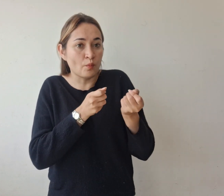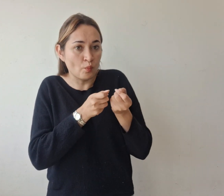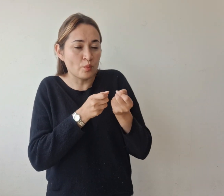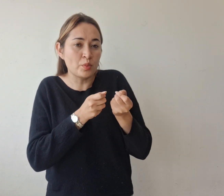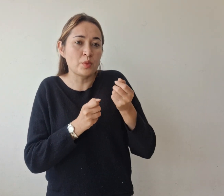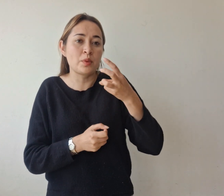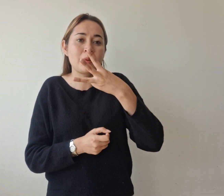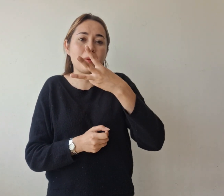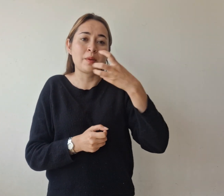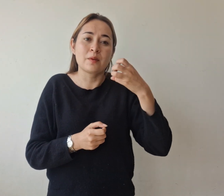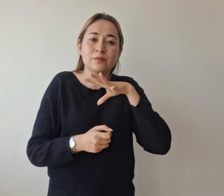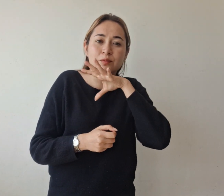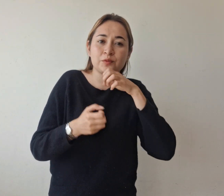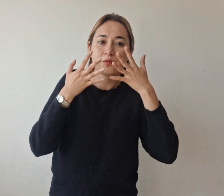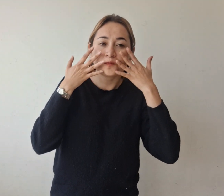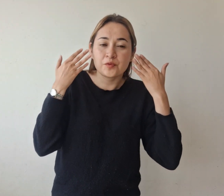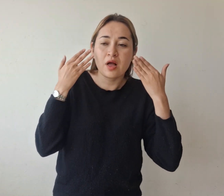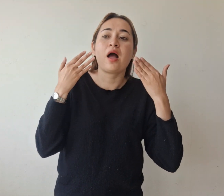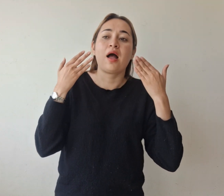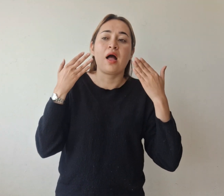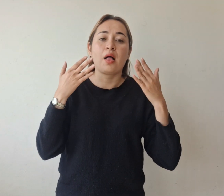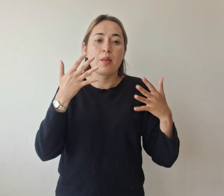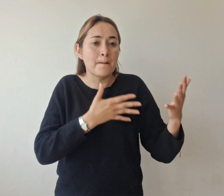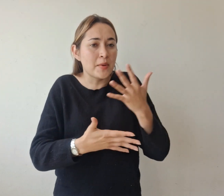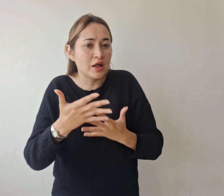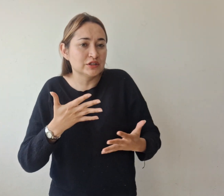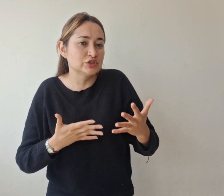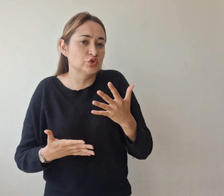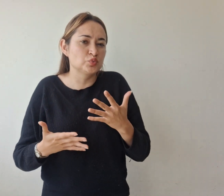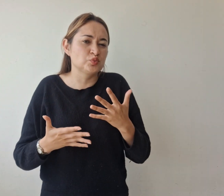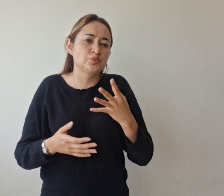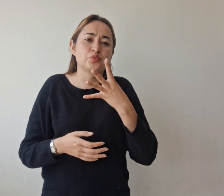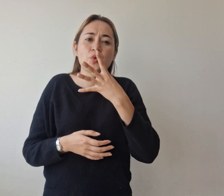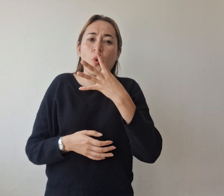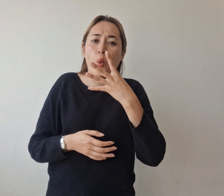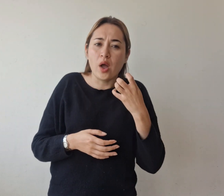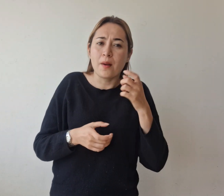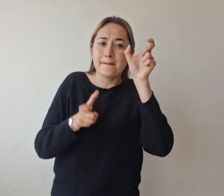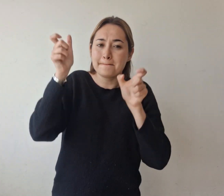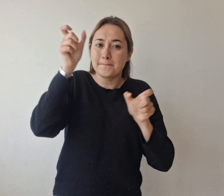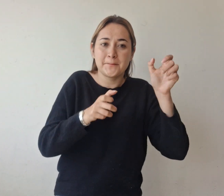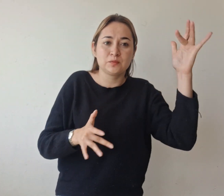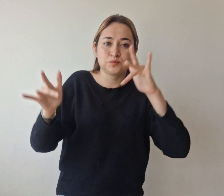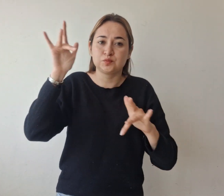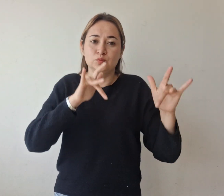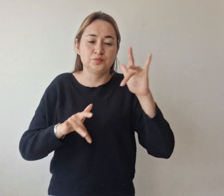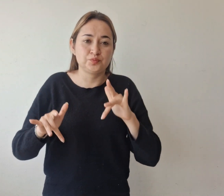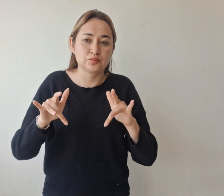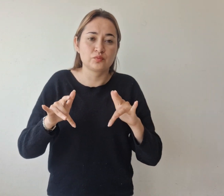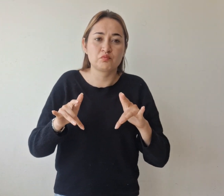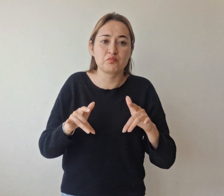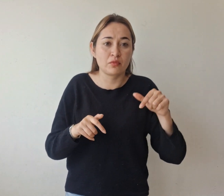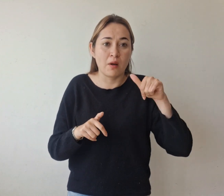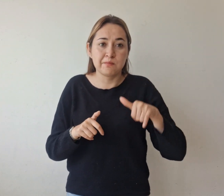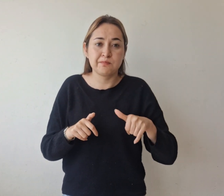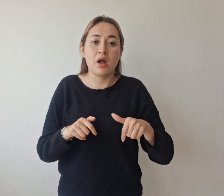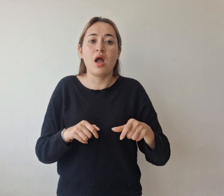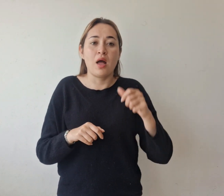animales beneficiados y alrededor de 400 asistentes que participaron este domingo en la jornada de tenencia